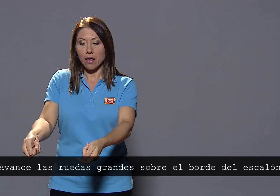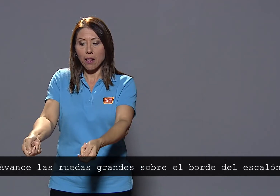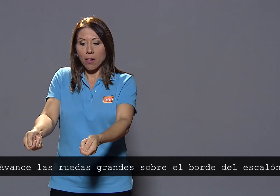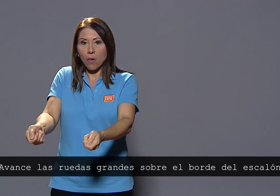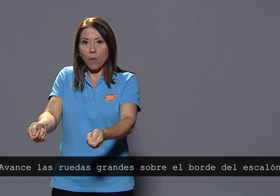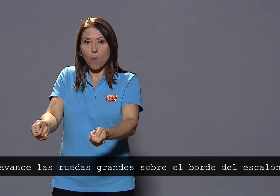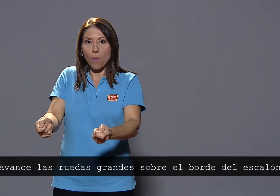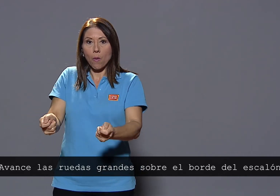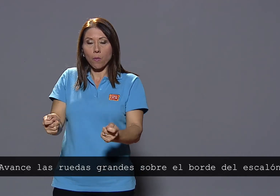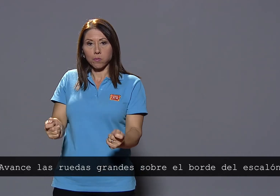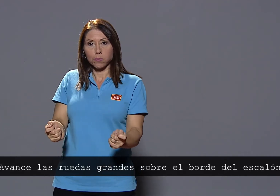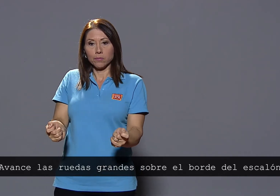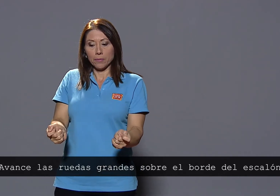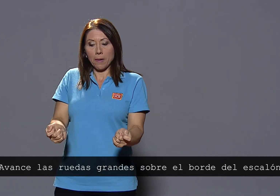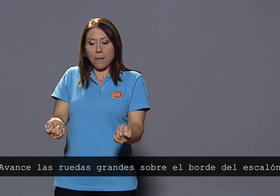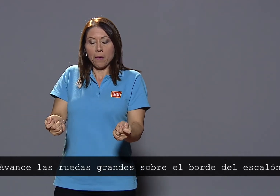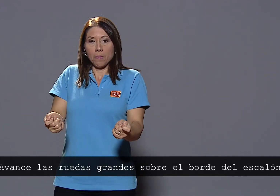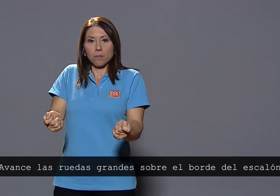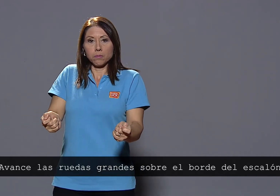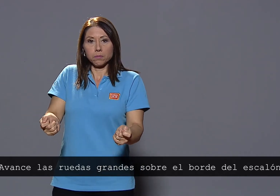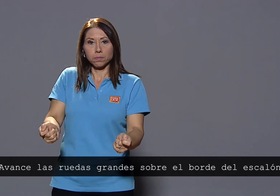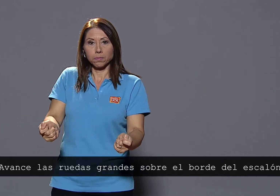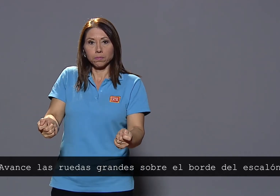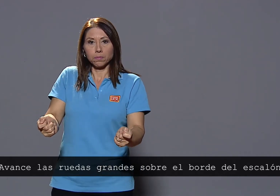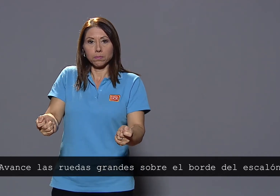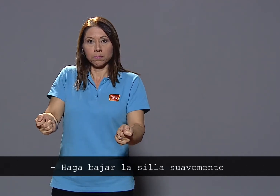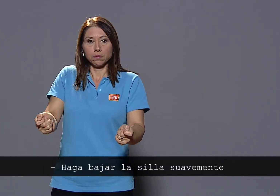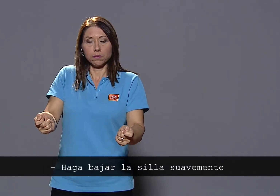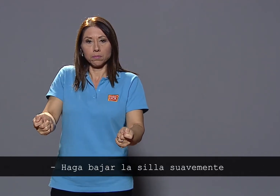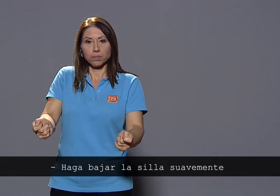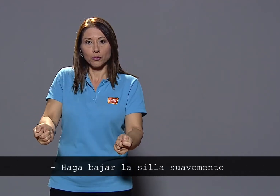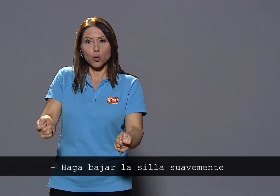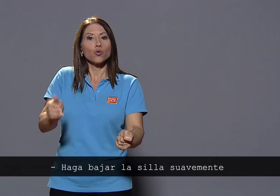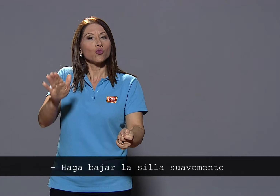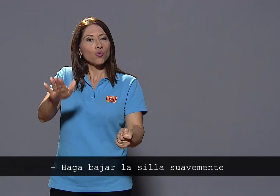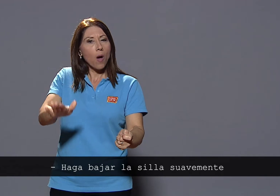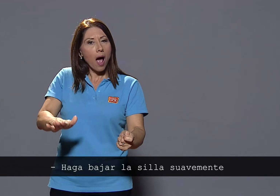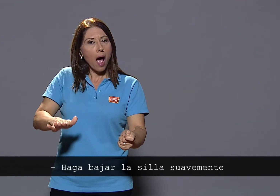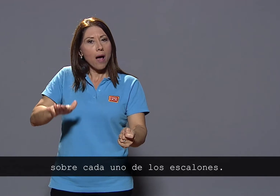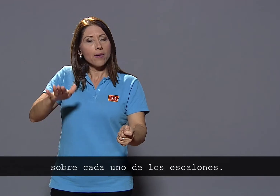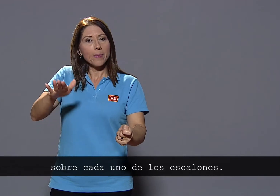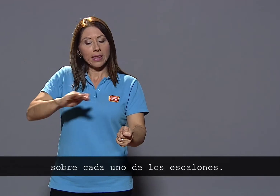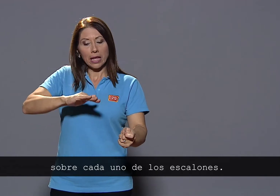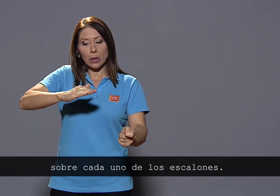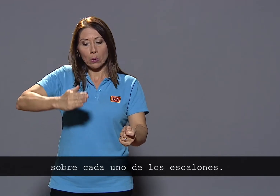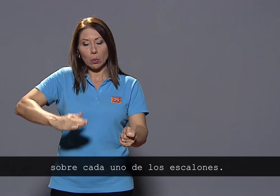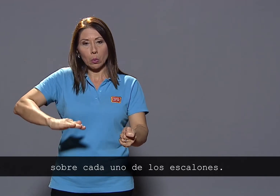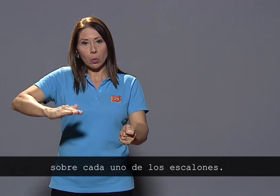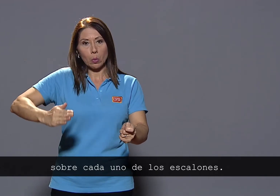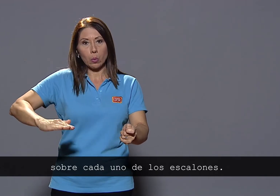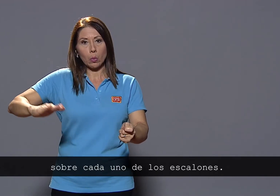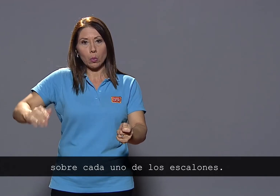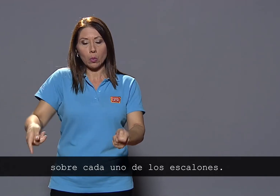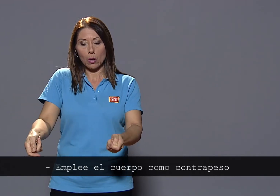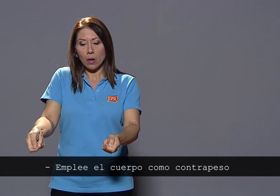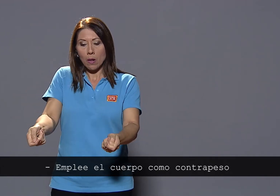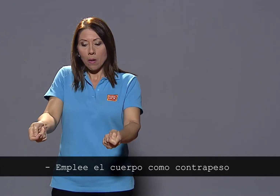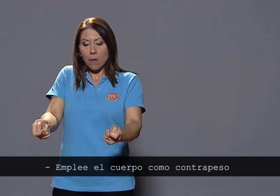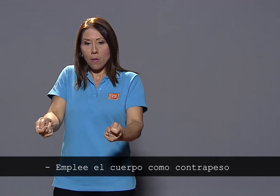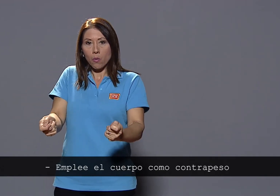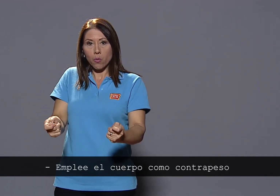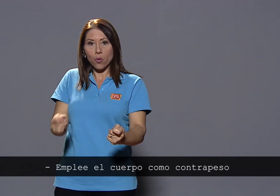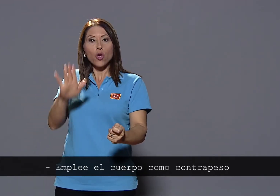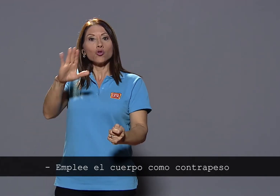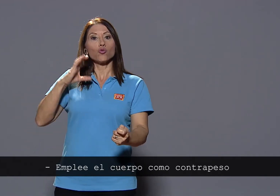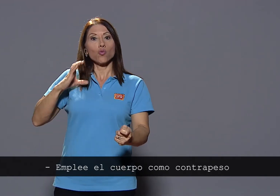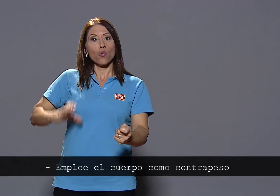y avance las ruedas grandes sobre el borde del escalón. Haga bajar la silla suavemente sobre cada uno de los escalones y emplee